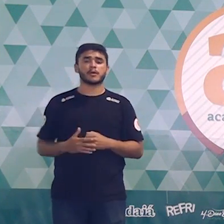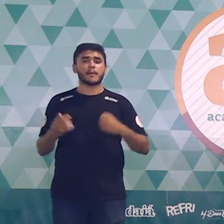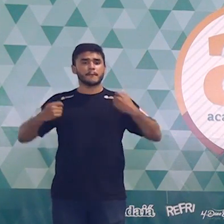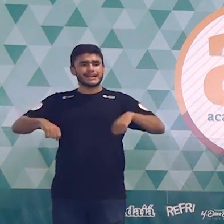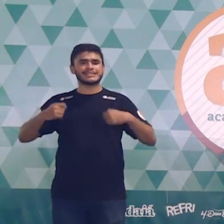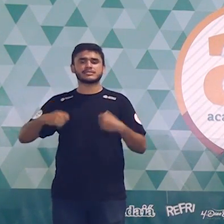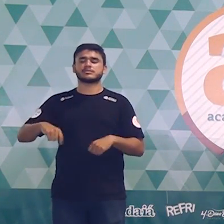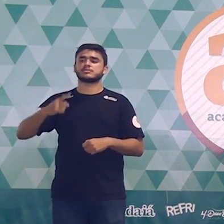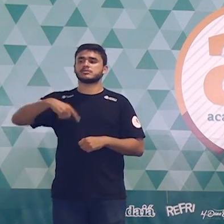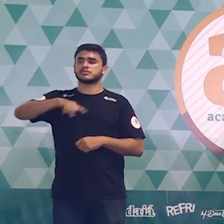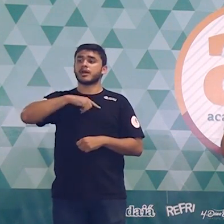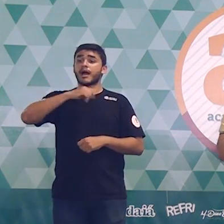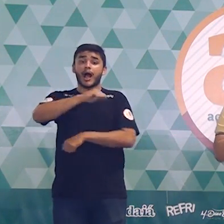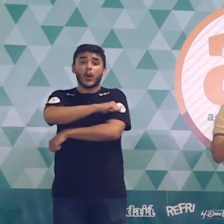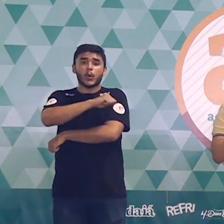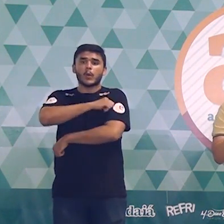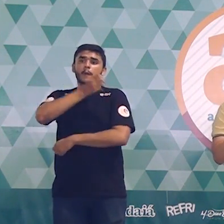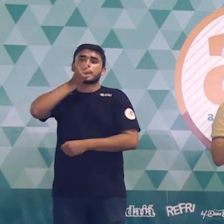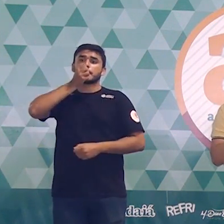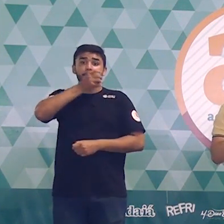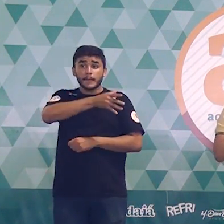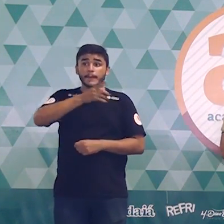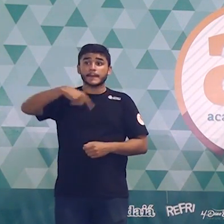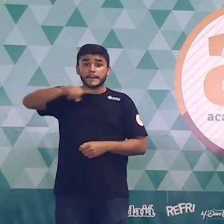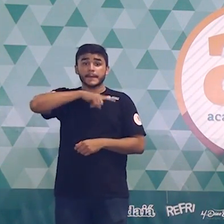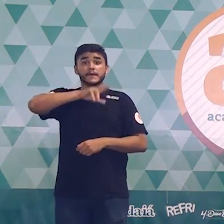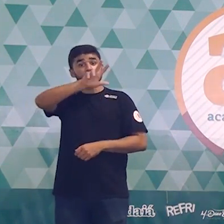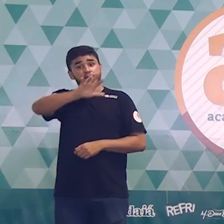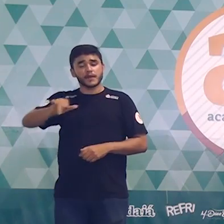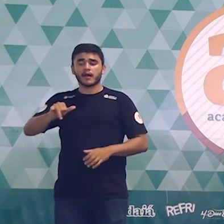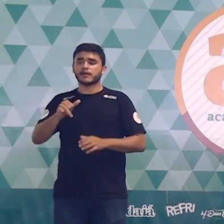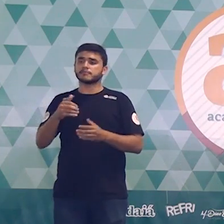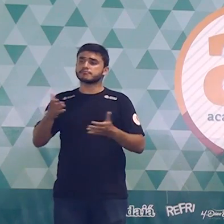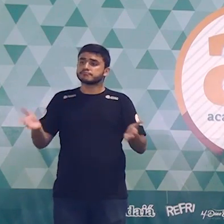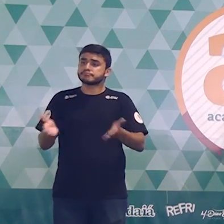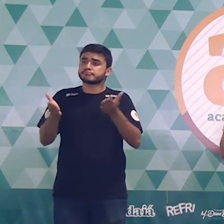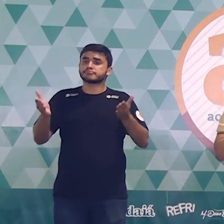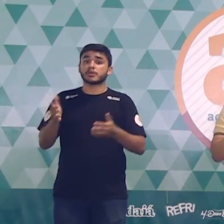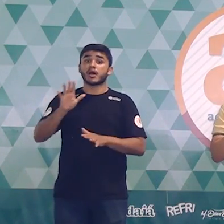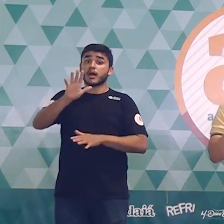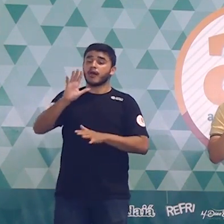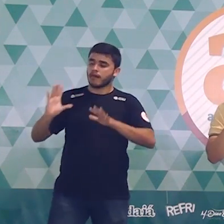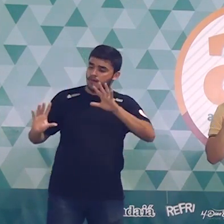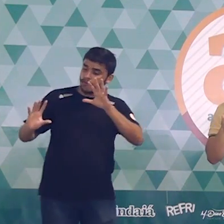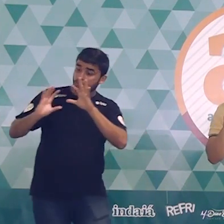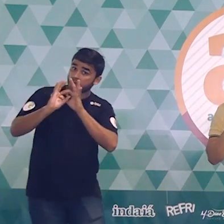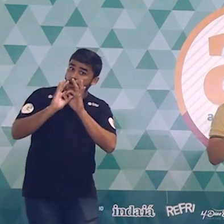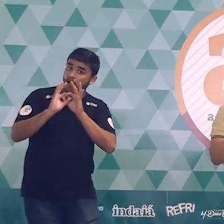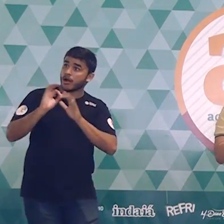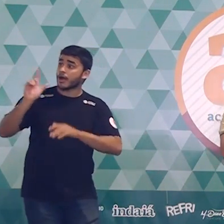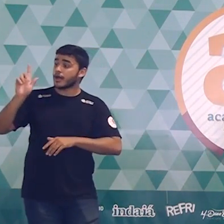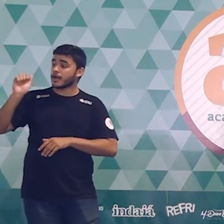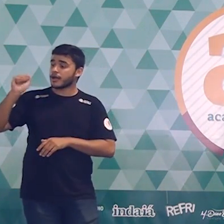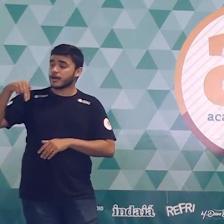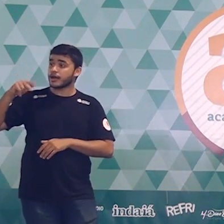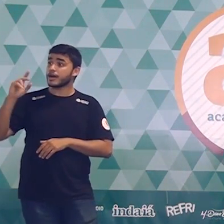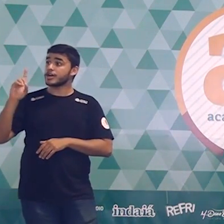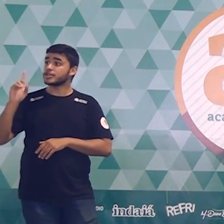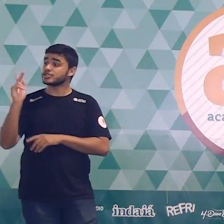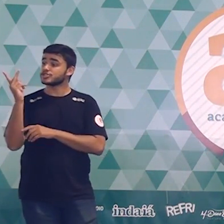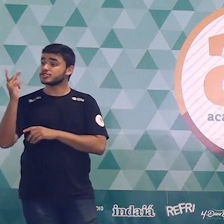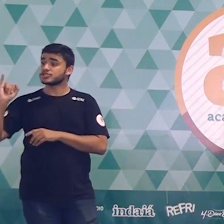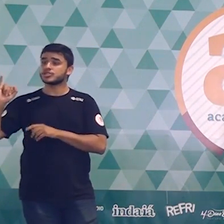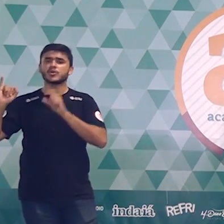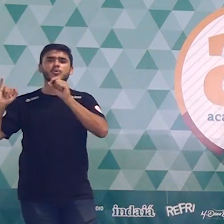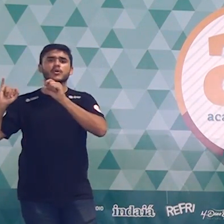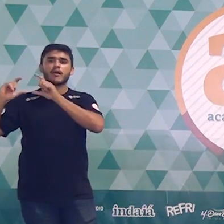melhores condições de aprendizado. Afinal, conforme Immanuel Kant, o ser humano é aquilo que a educação faz dele. Pronto, aí não vai ter